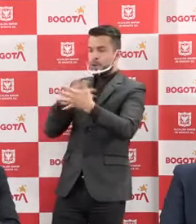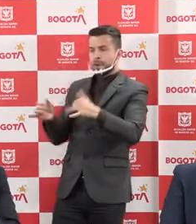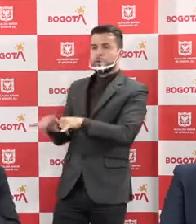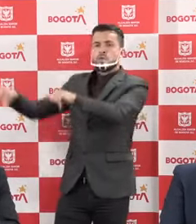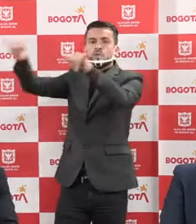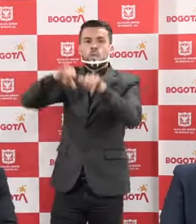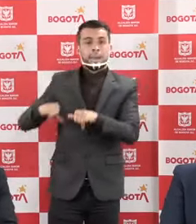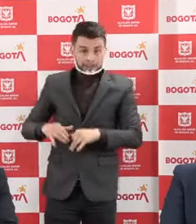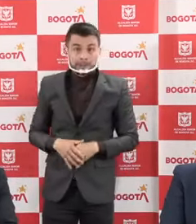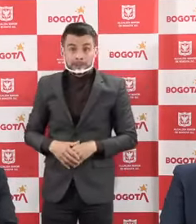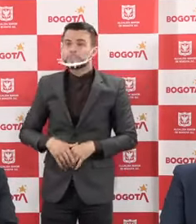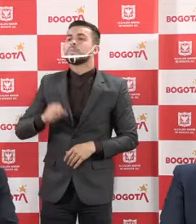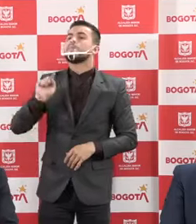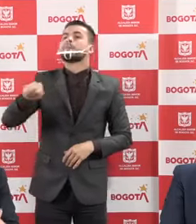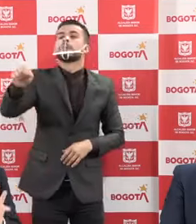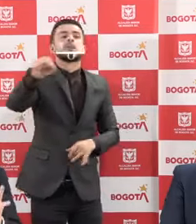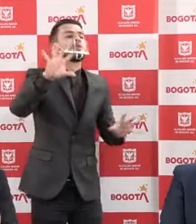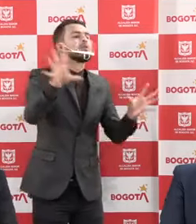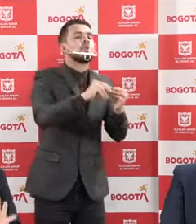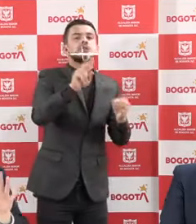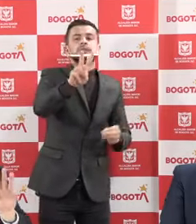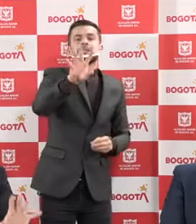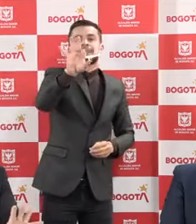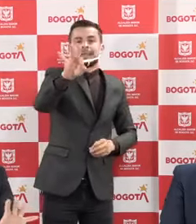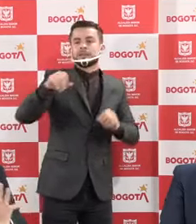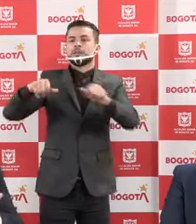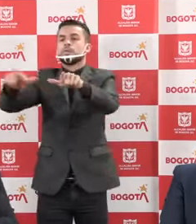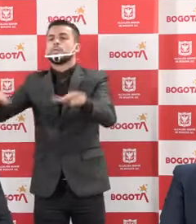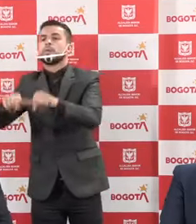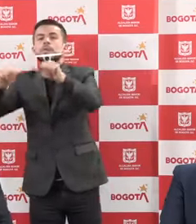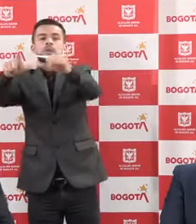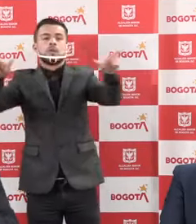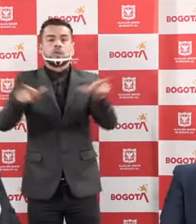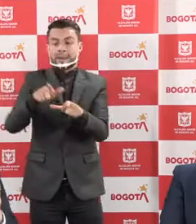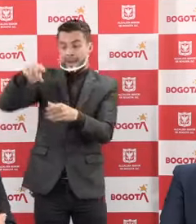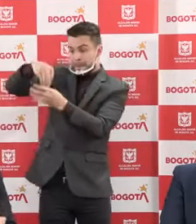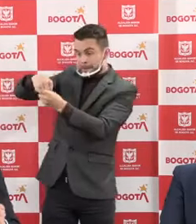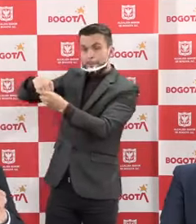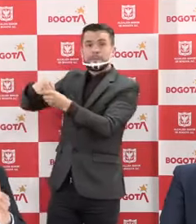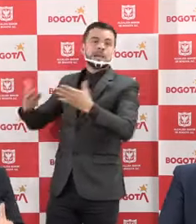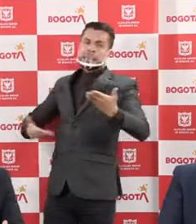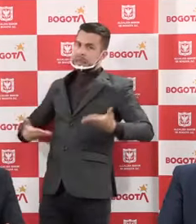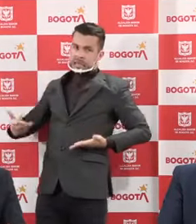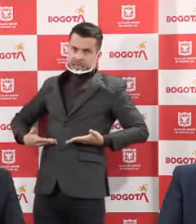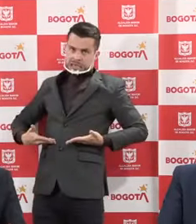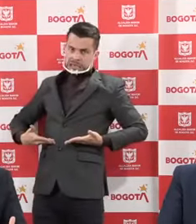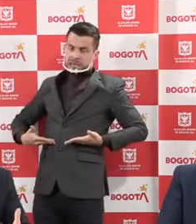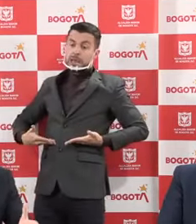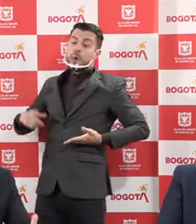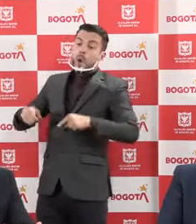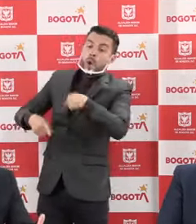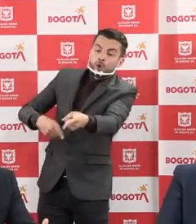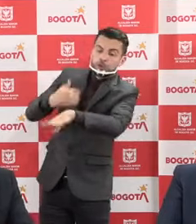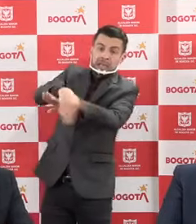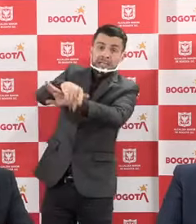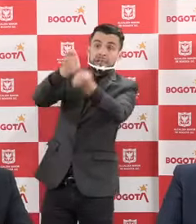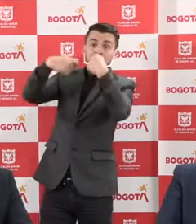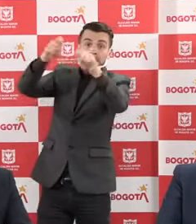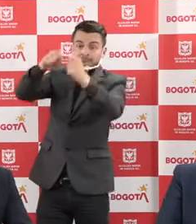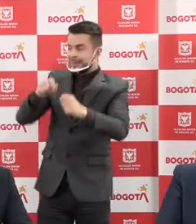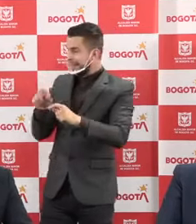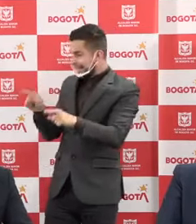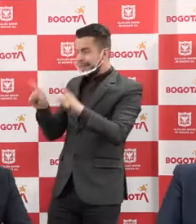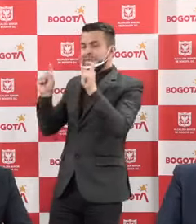de comercio popular donde conviven comercio formal e informal ambos por igual deben cumplir las